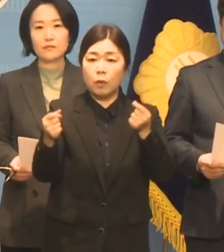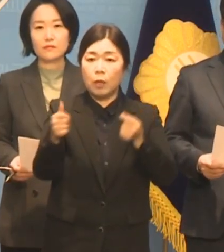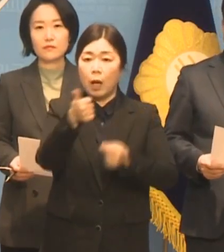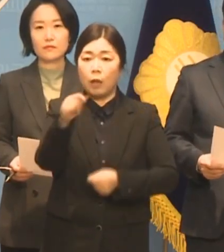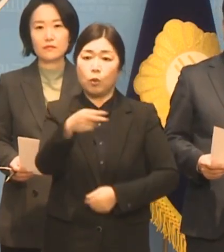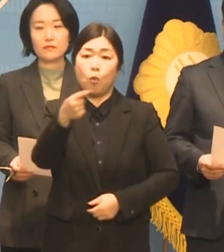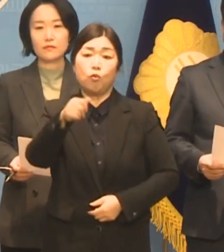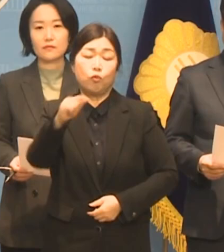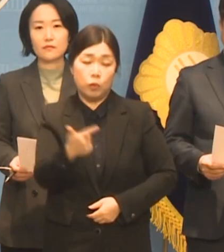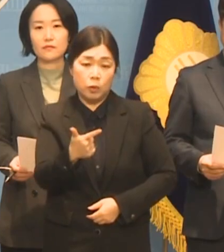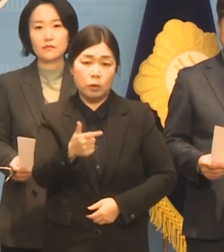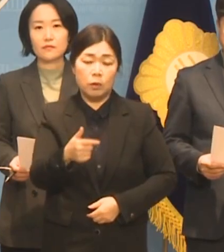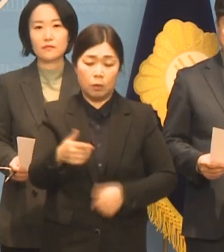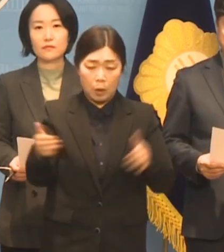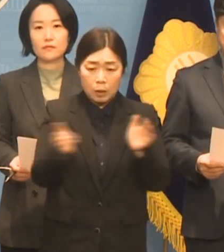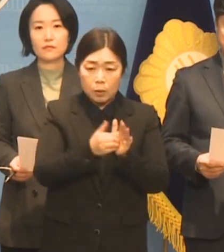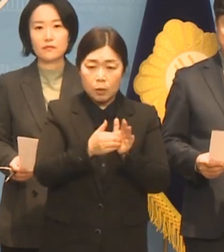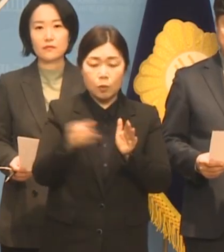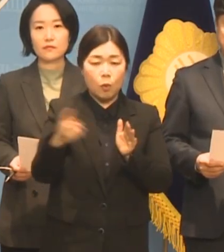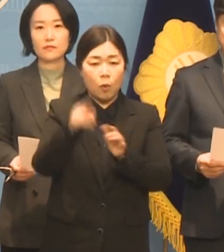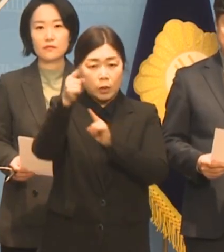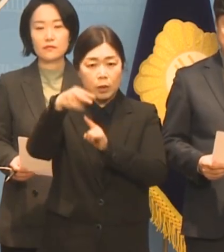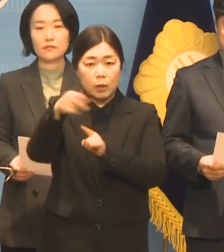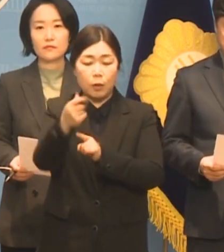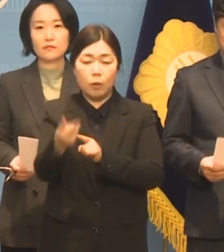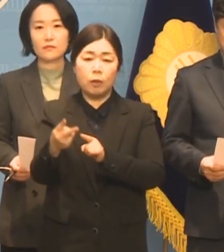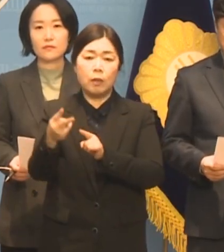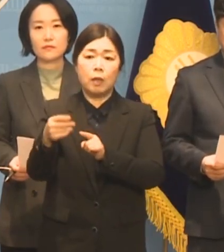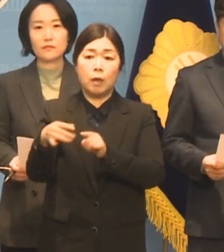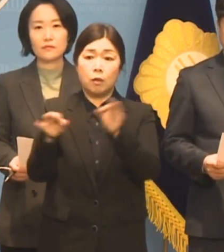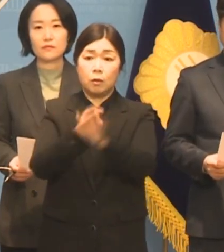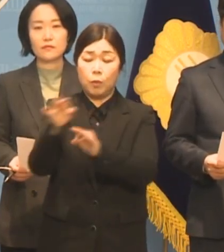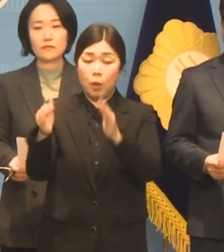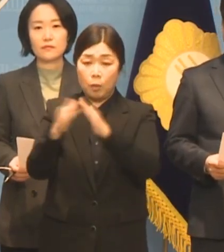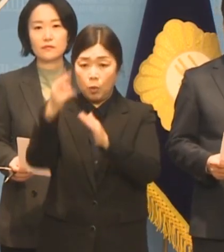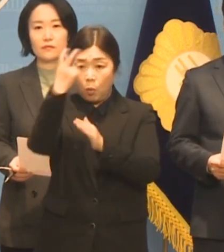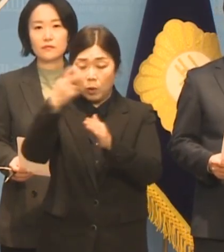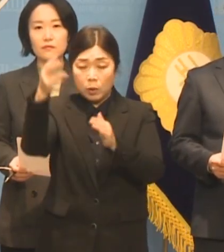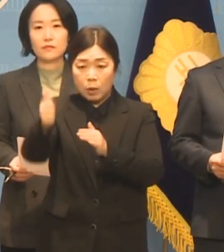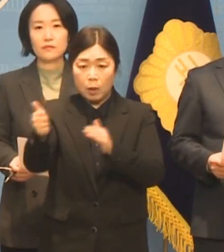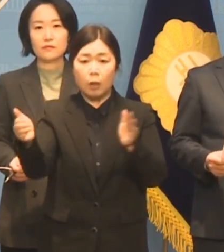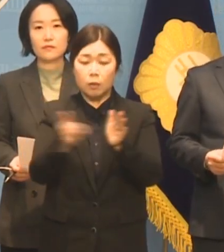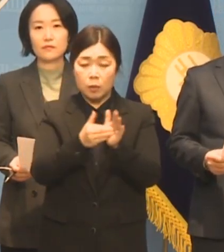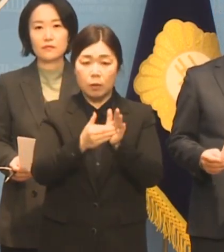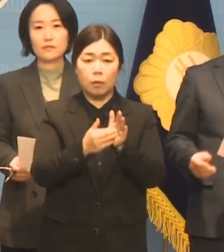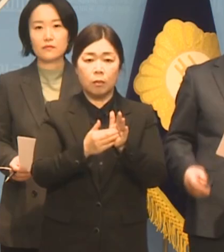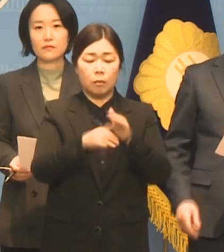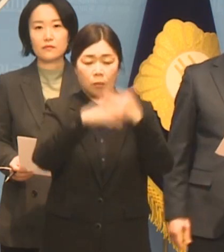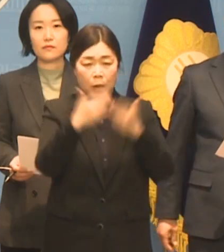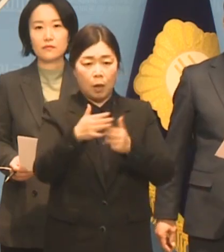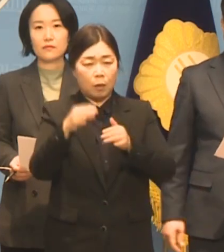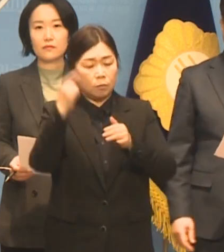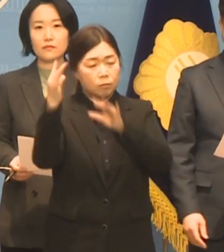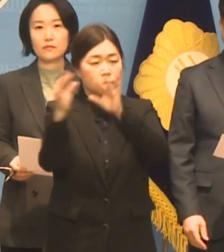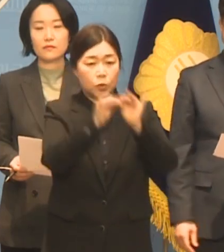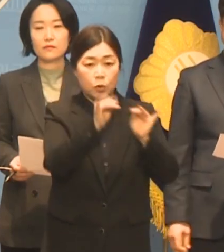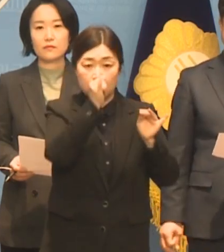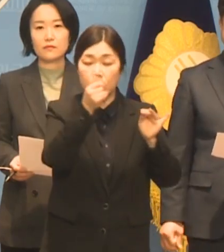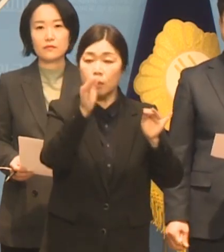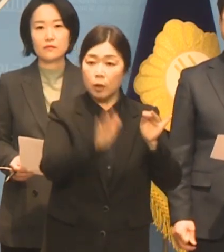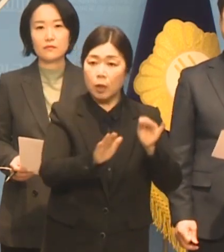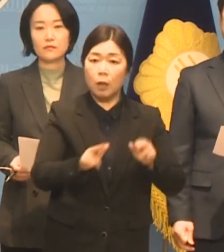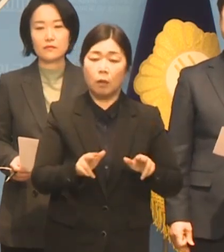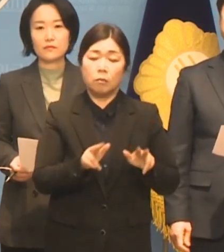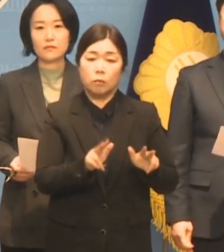의무 확대를 위한 상법 개정에 적극적이었습니다. 그러나 정부 여당은